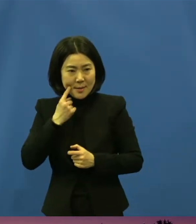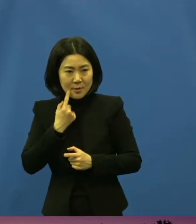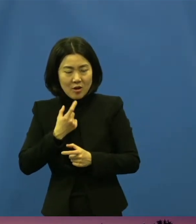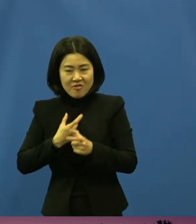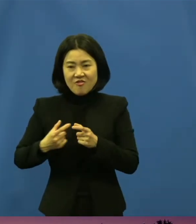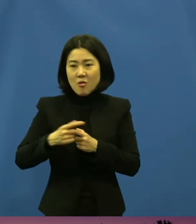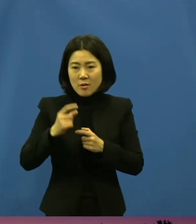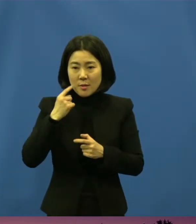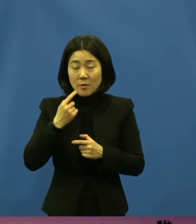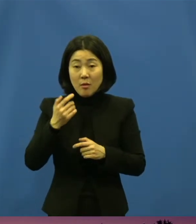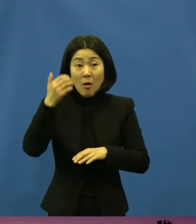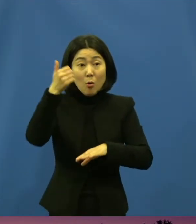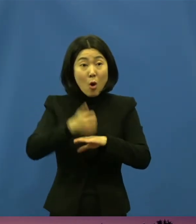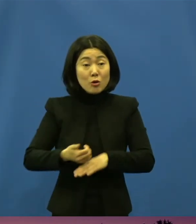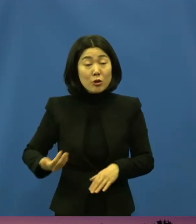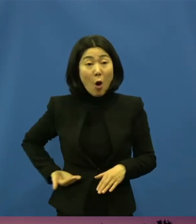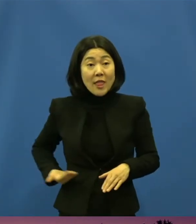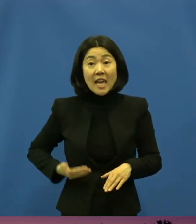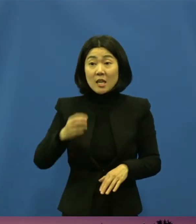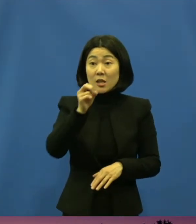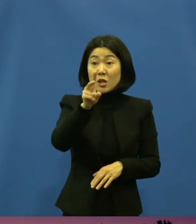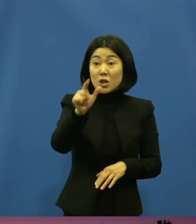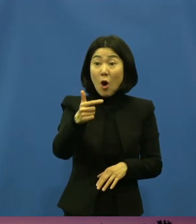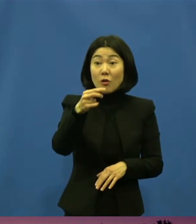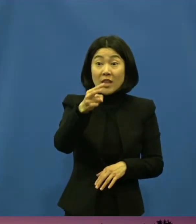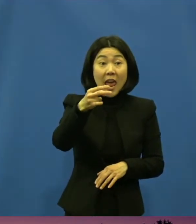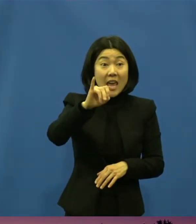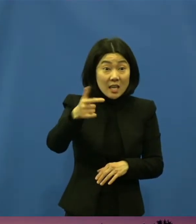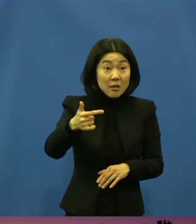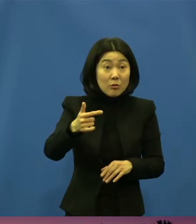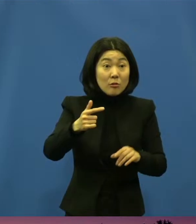연예인도 아닌데 갈 때까지 가는 거예요.